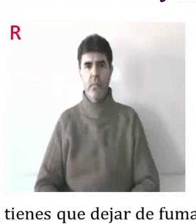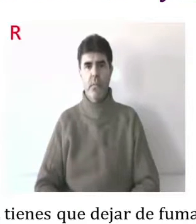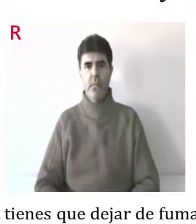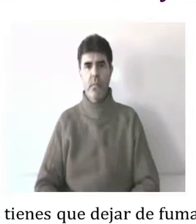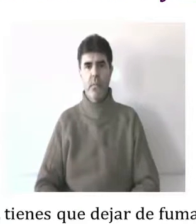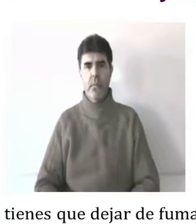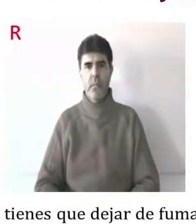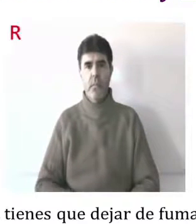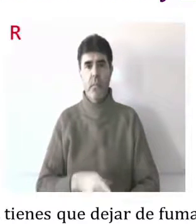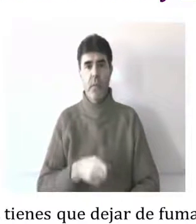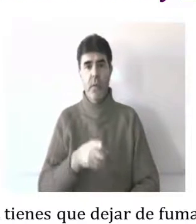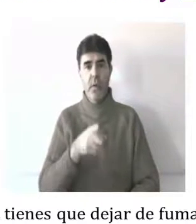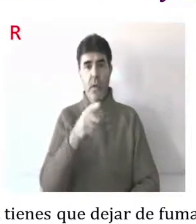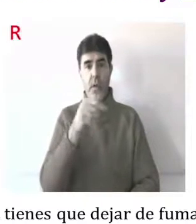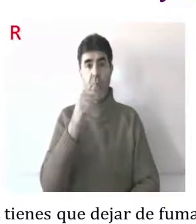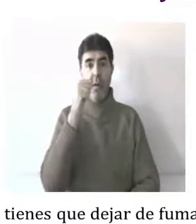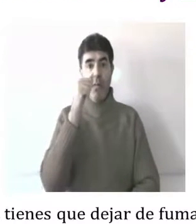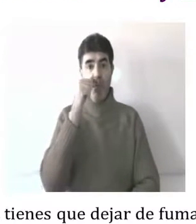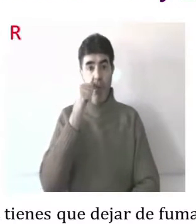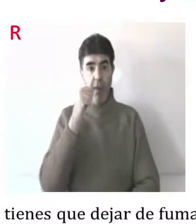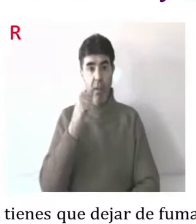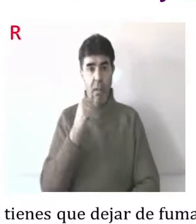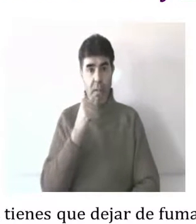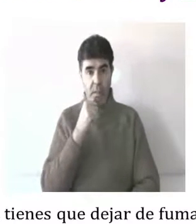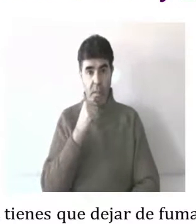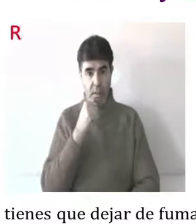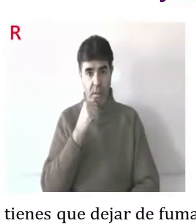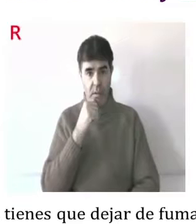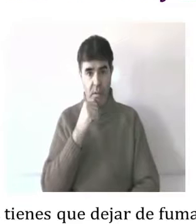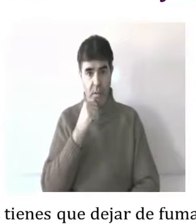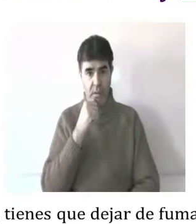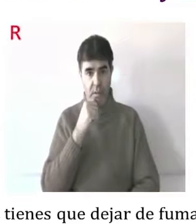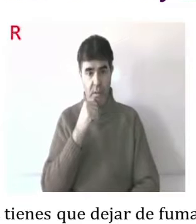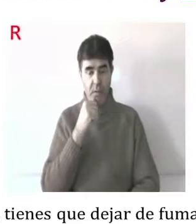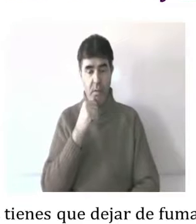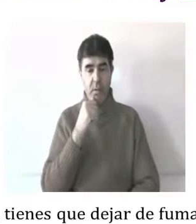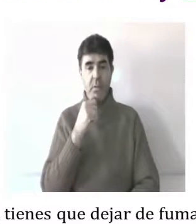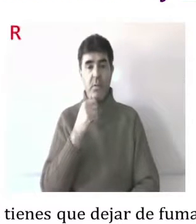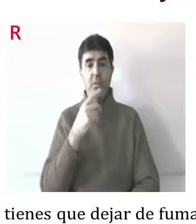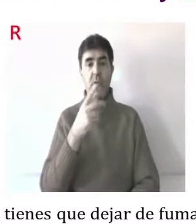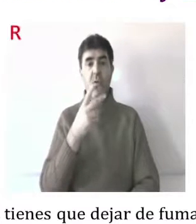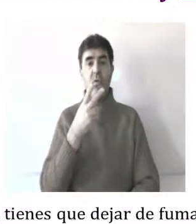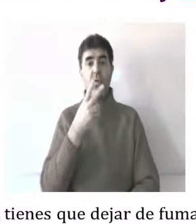Y esto es interesante porque,